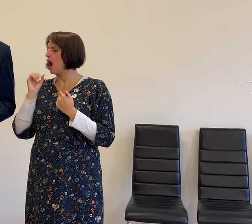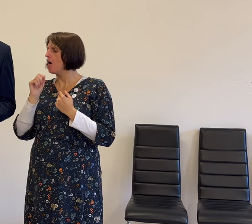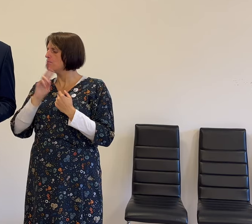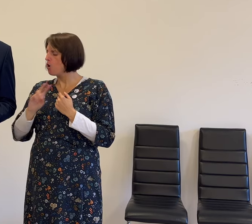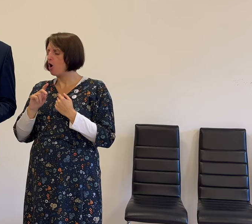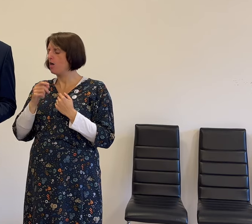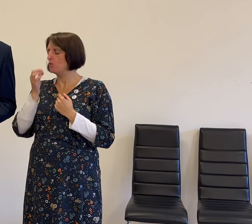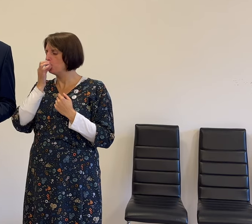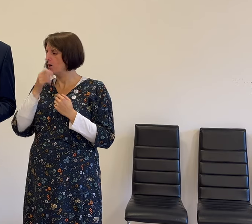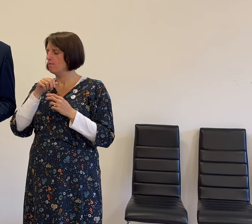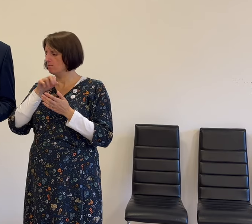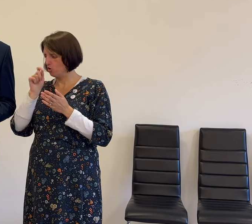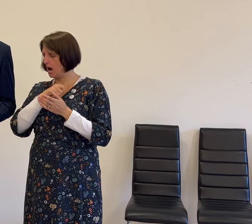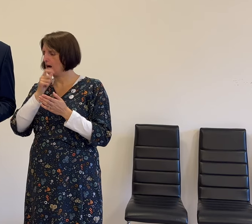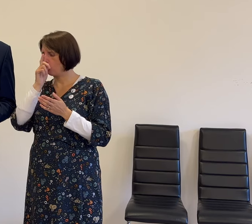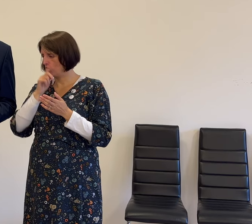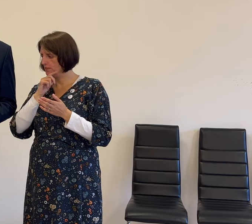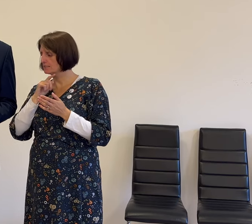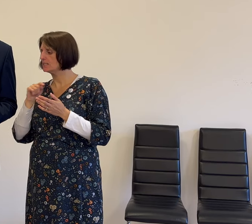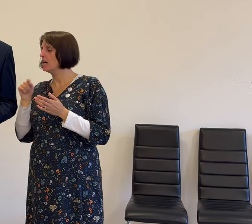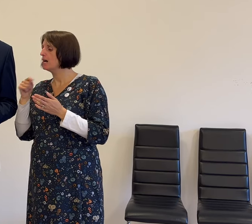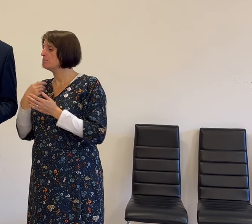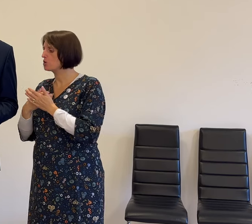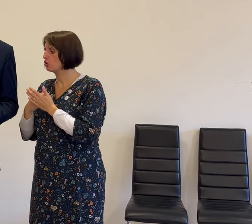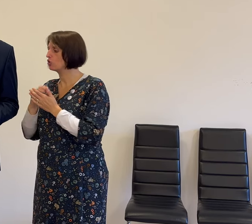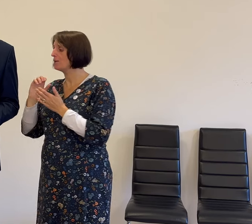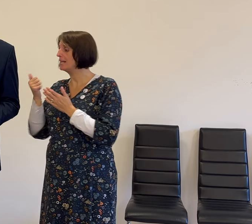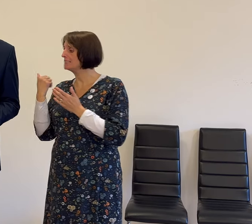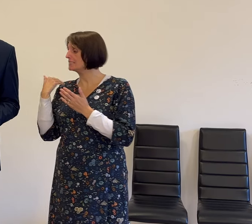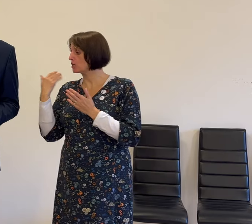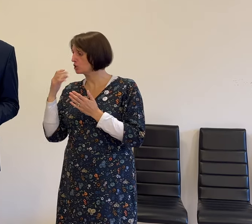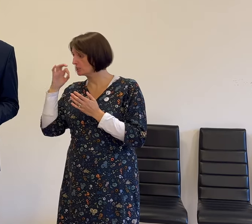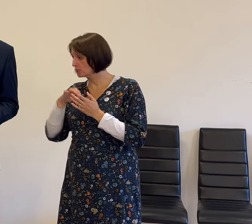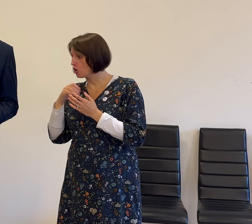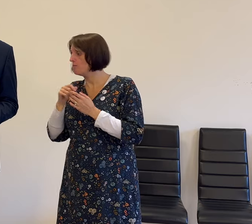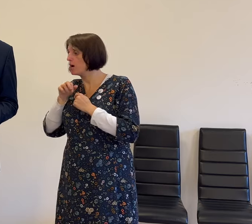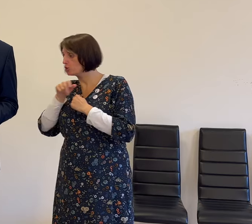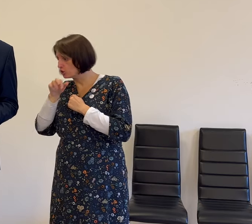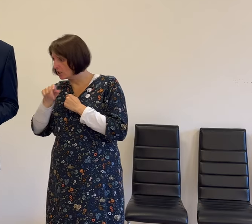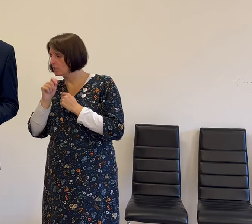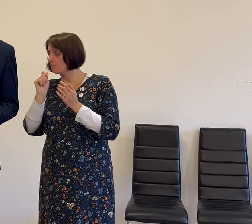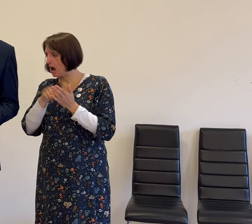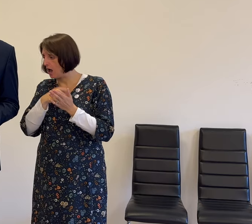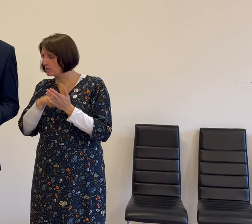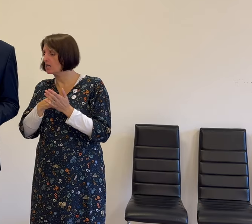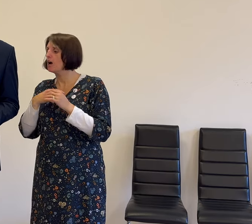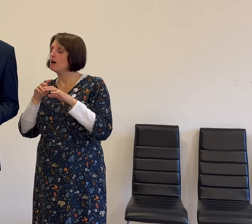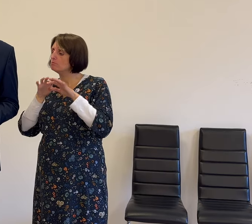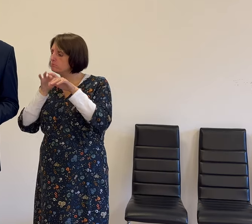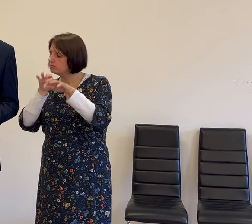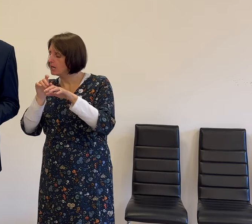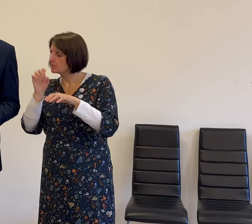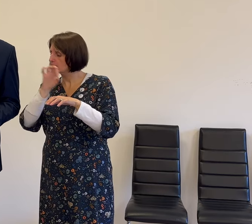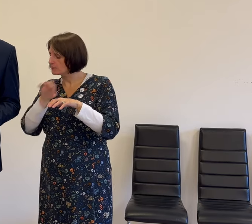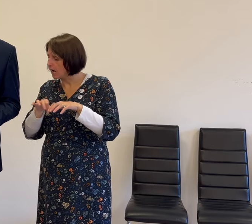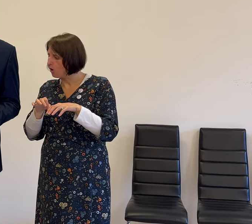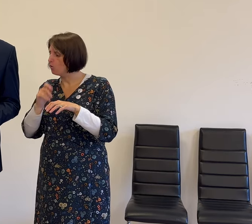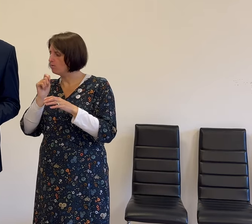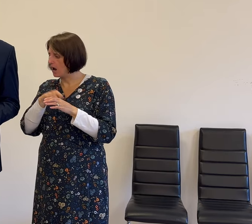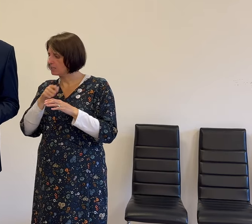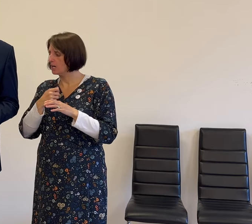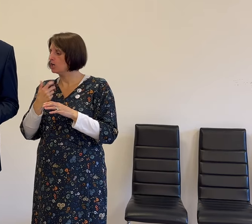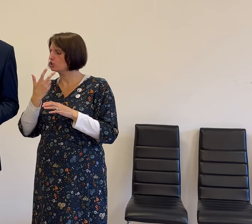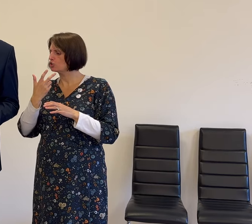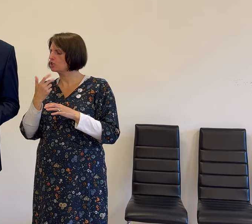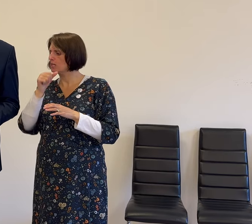3 nejstarší Išajovi synové, odešli se Saulem do války. Jména jeho 3 synů, kteří odešli do války, jsou prvorozený